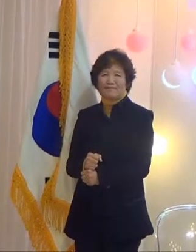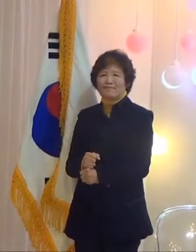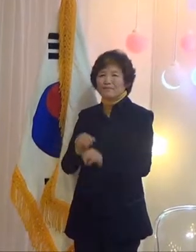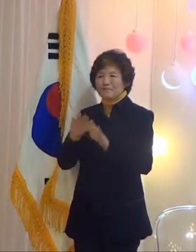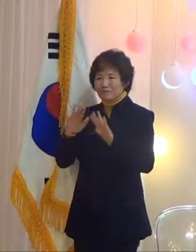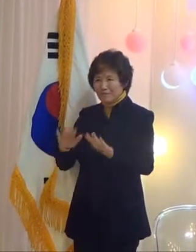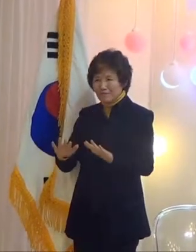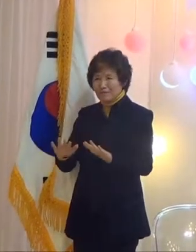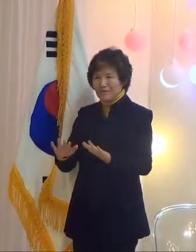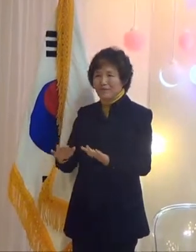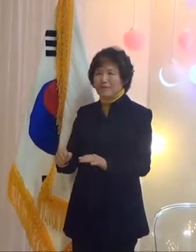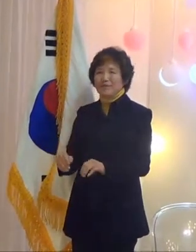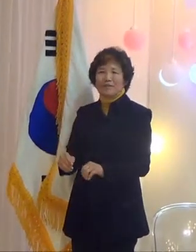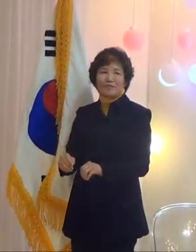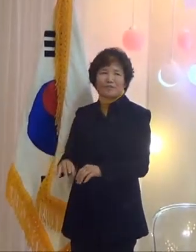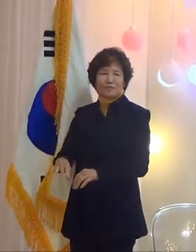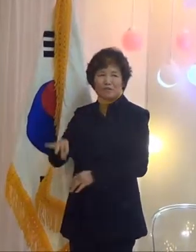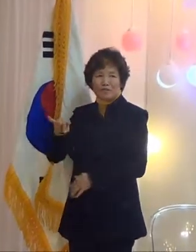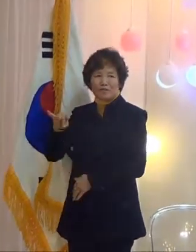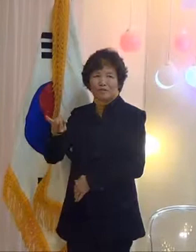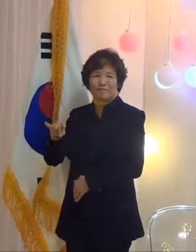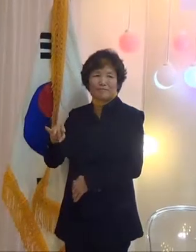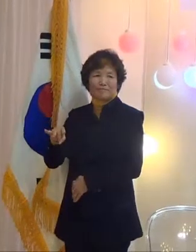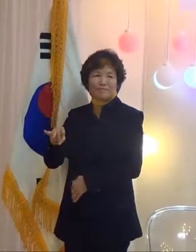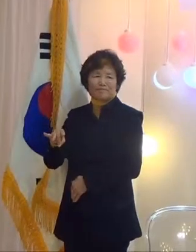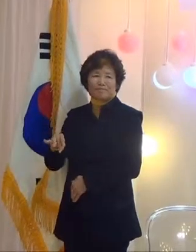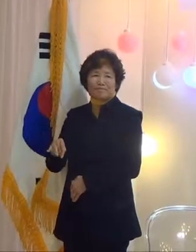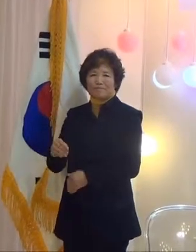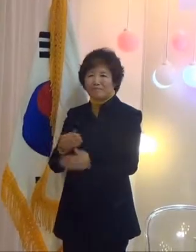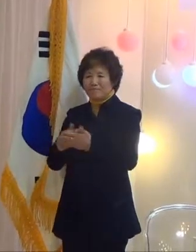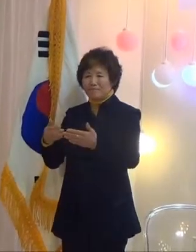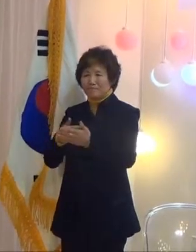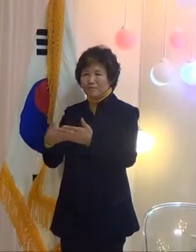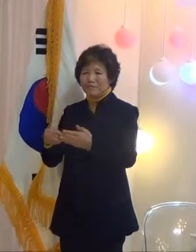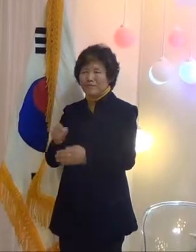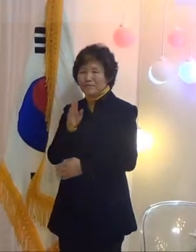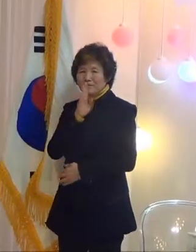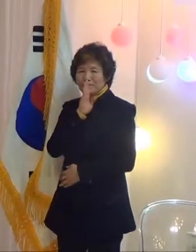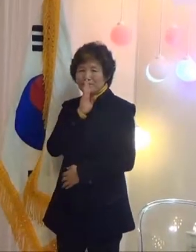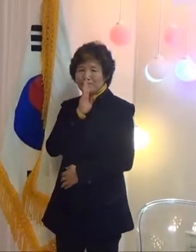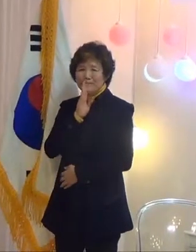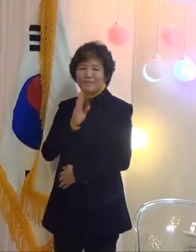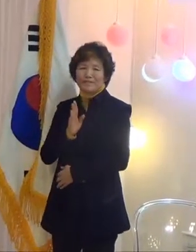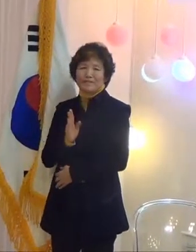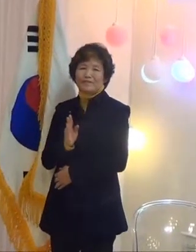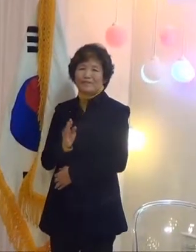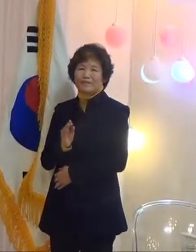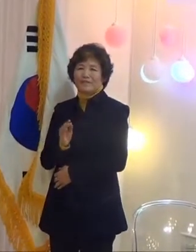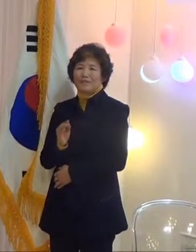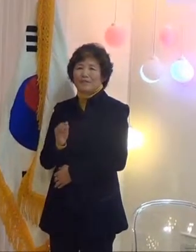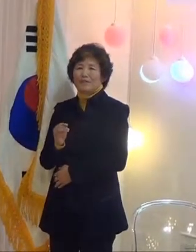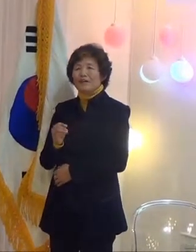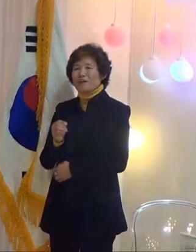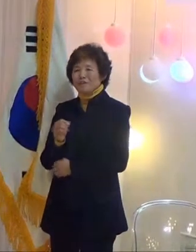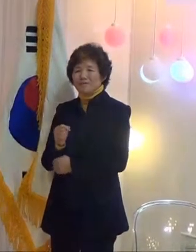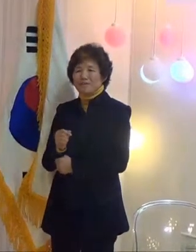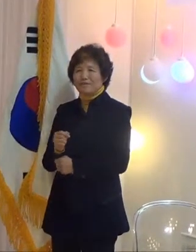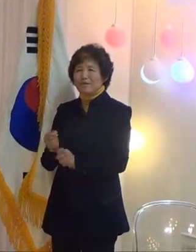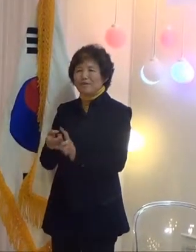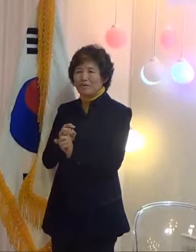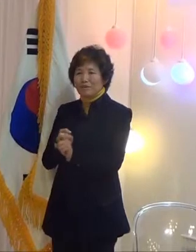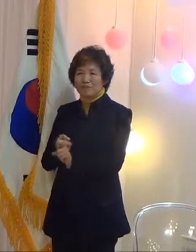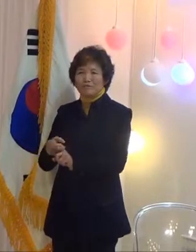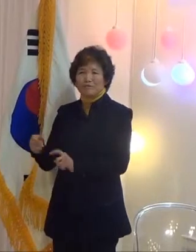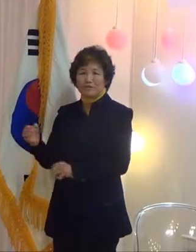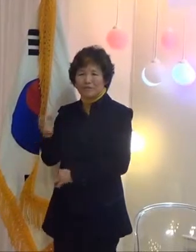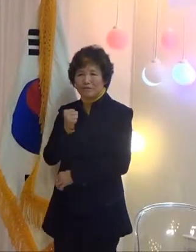올해 초에 제가 미술에 정말 이렇게 조예는 없지만 관심을 가지게